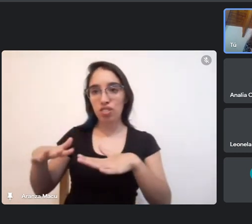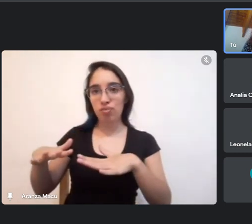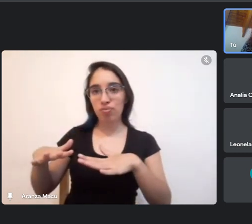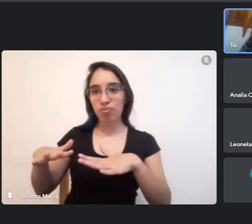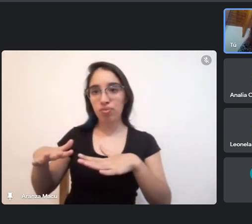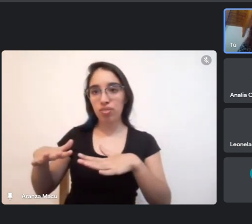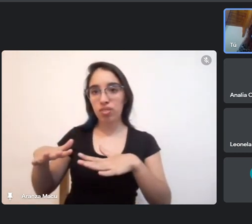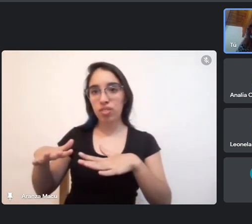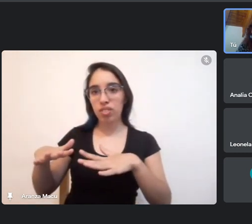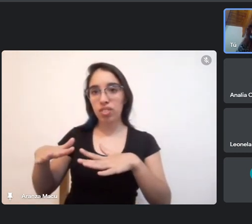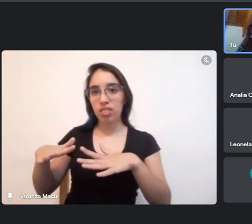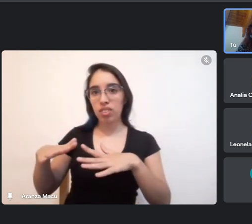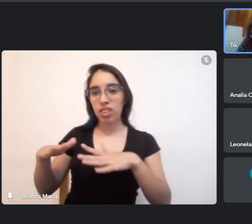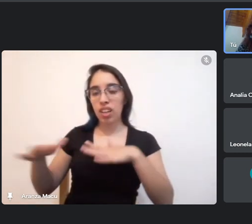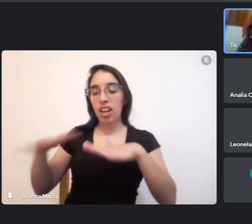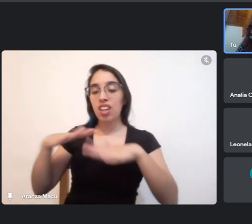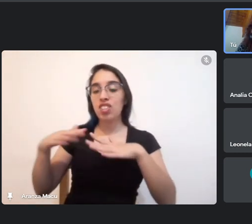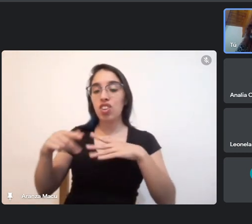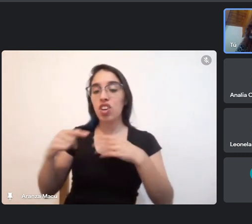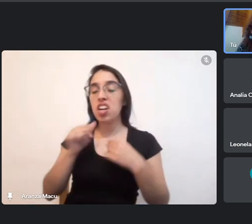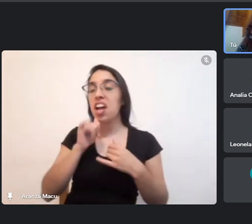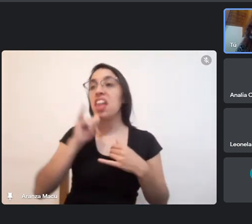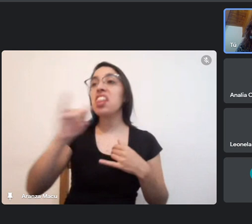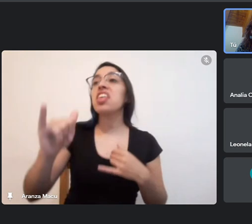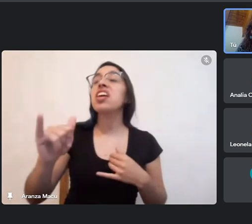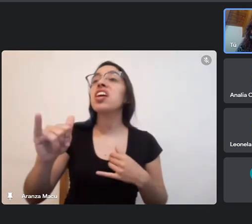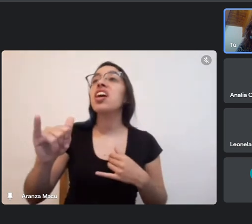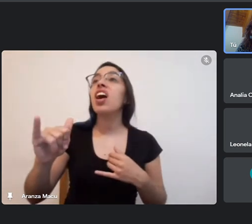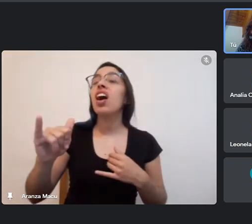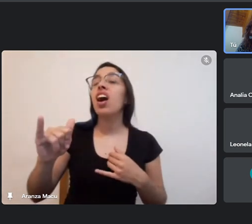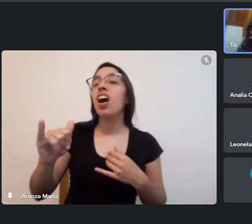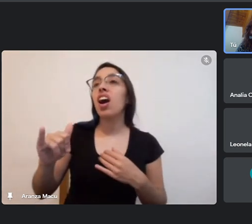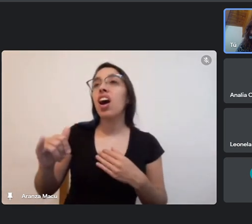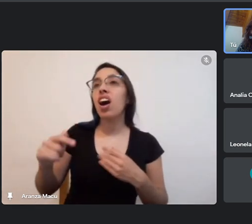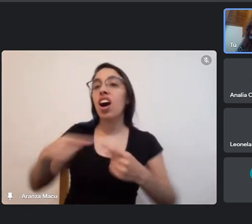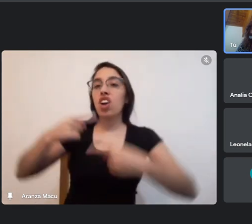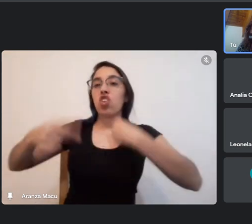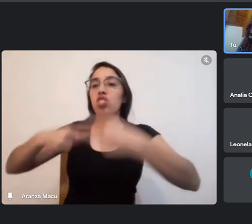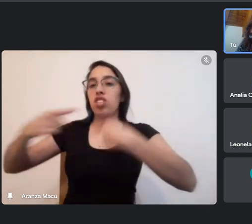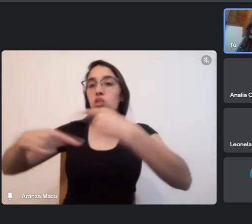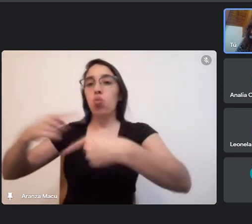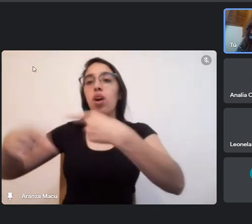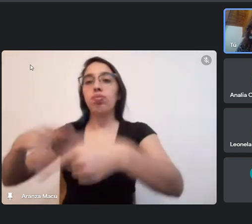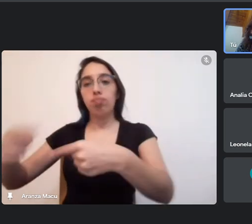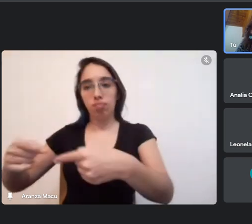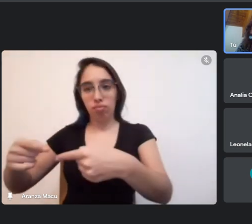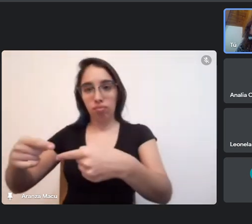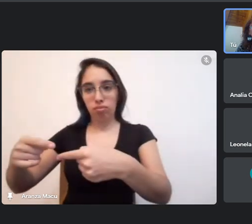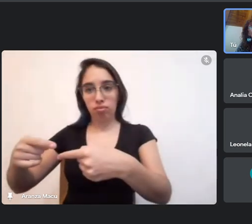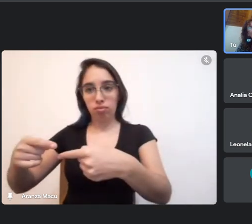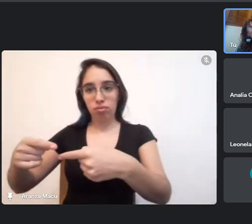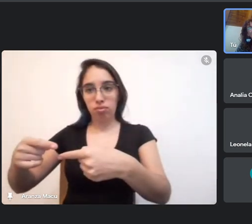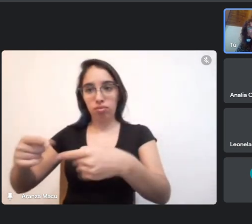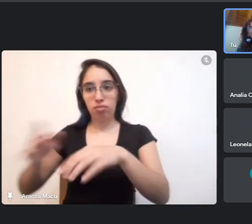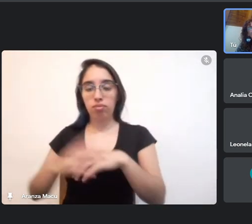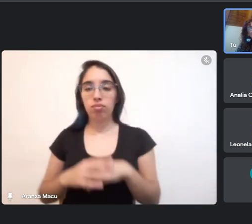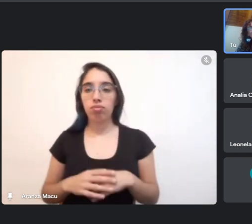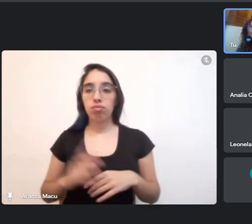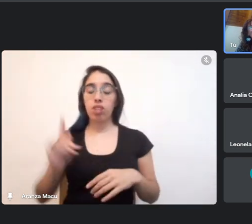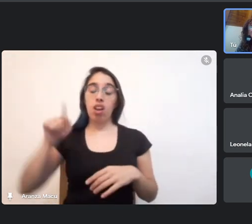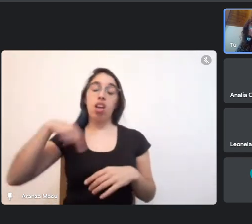porque está pasando en este momento, ¿sí? Y longer, long quiere